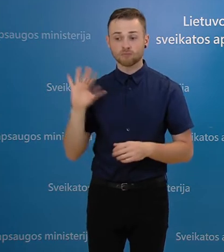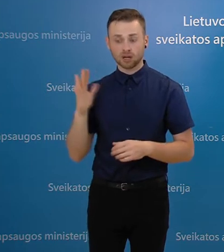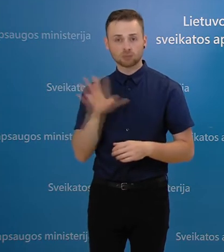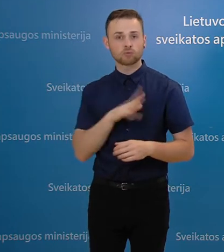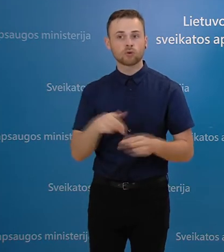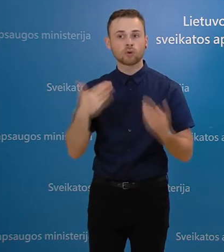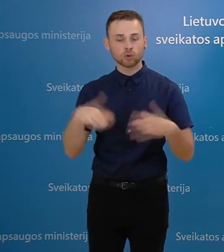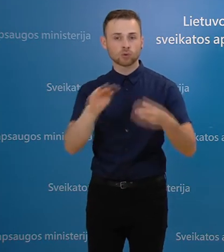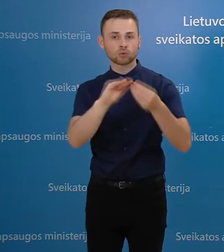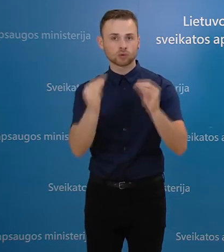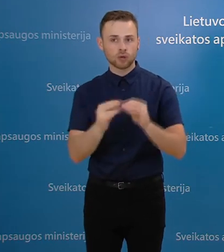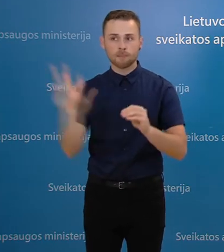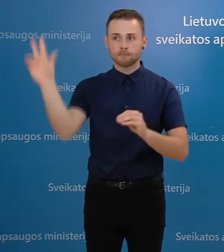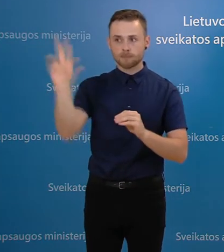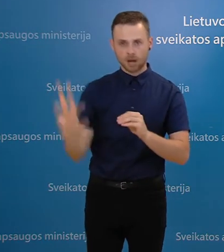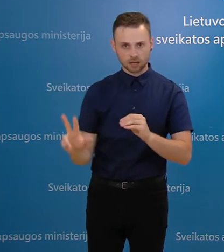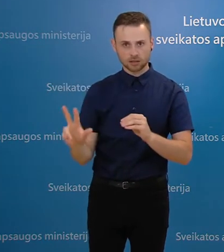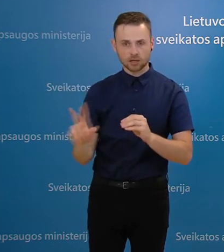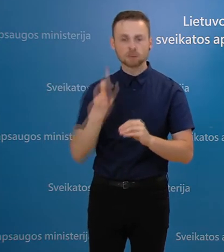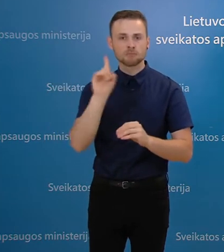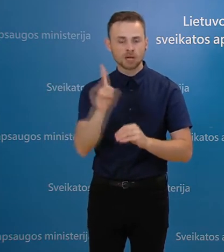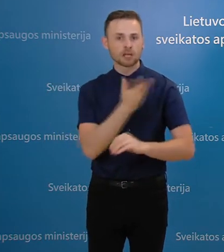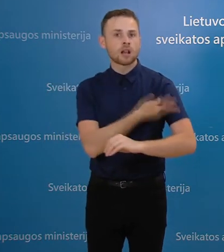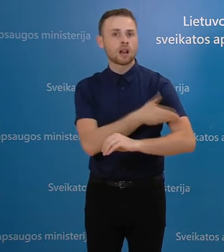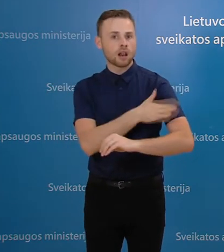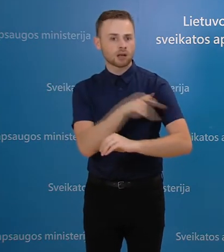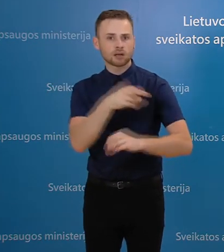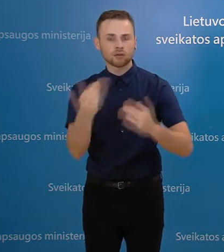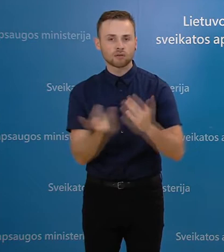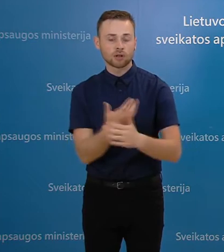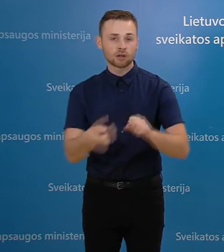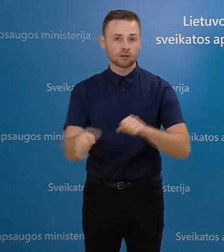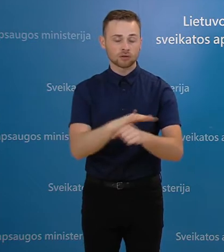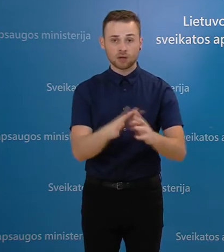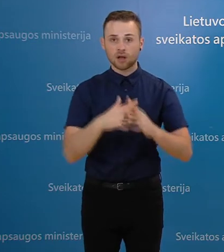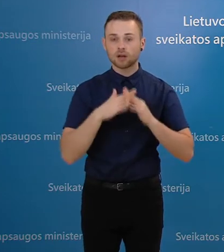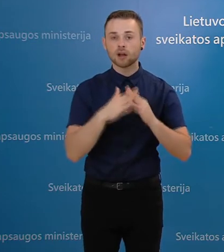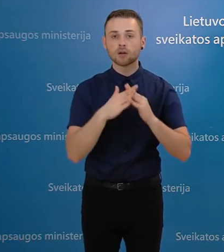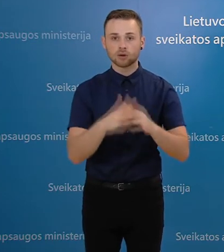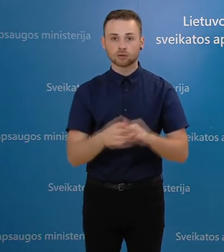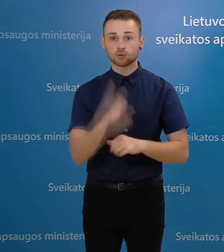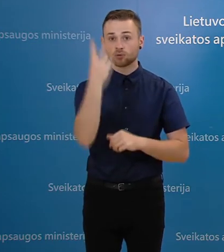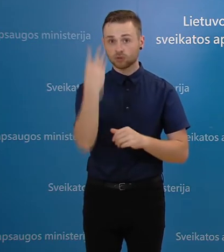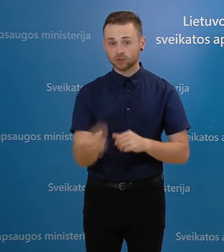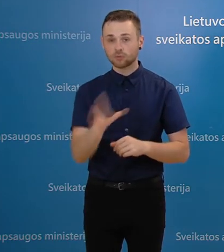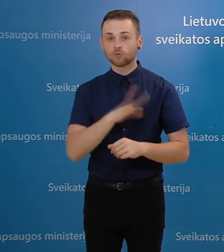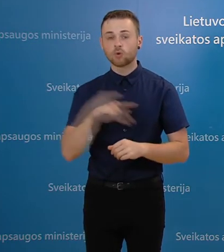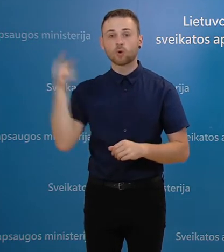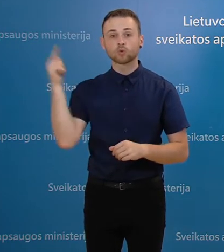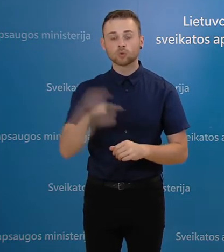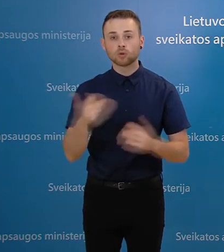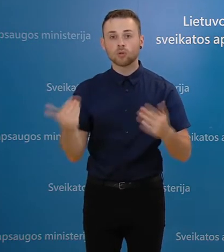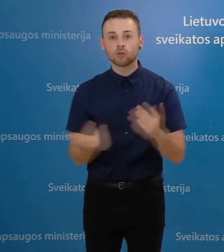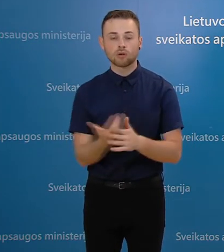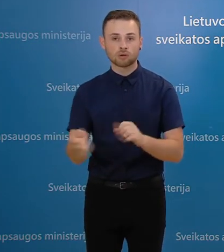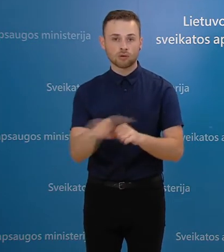su visom Baltijos šalimis, bet Lenkija savaitgalį užfiksavo rekordinį naujų užsikrėtimų skaičių. Per dvi dienas patvirtinta daugiau kaip 1000 naujų